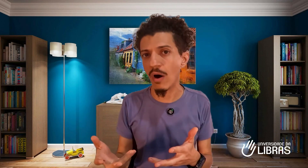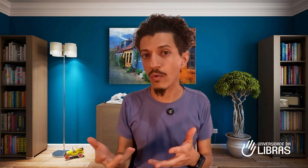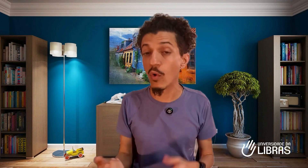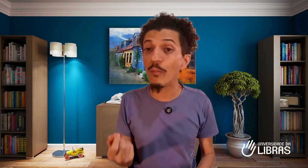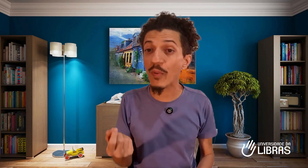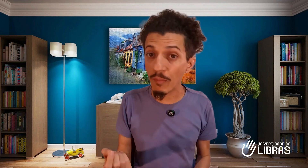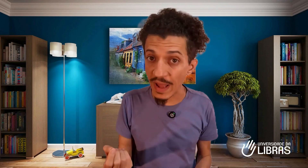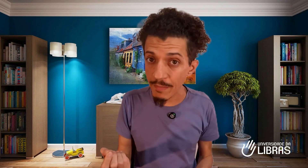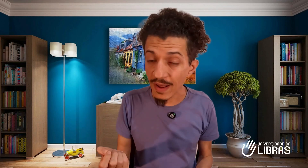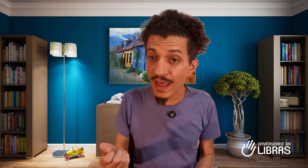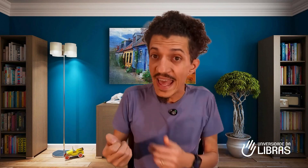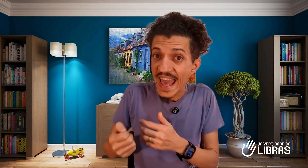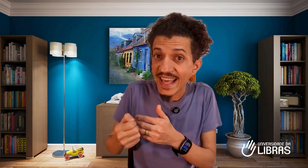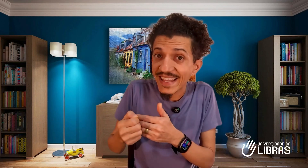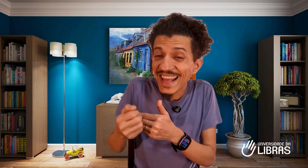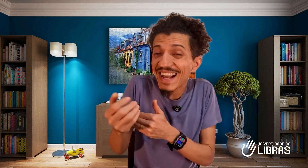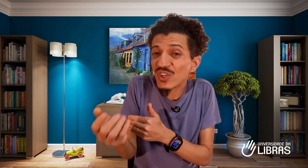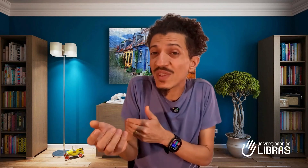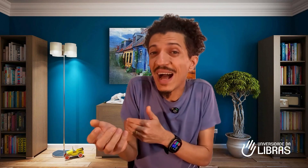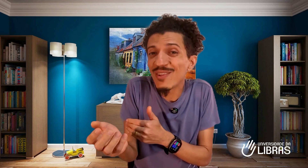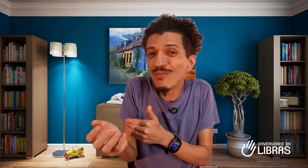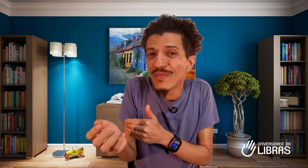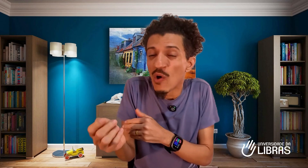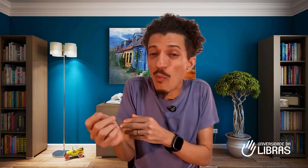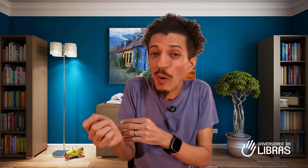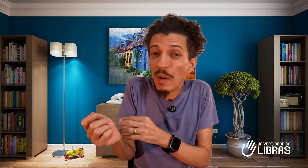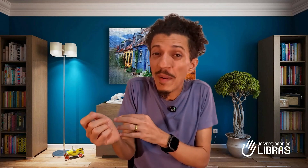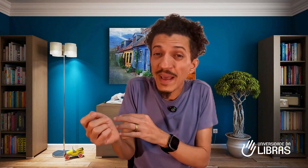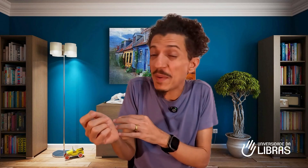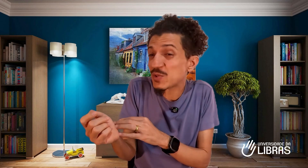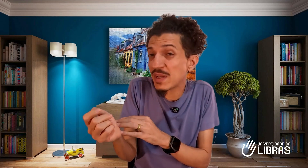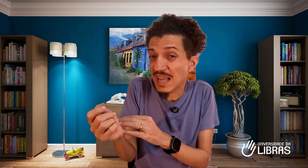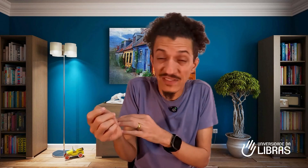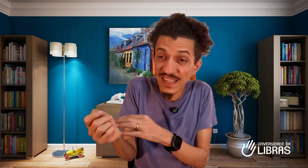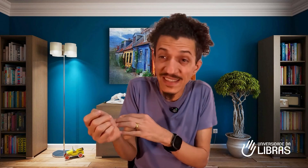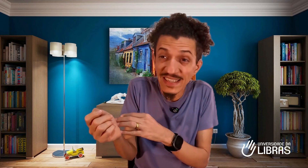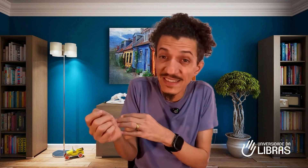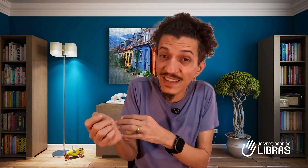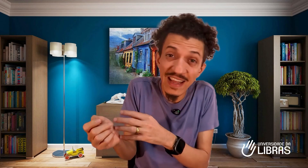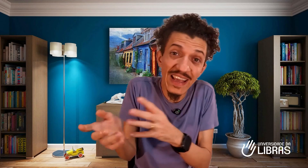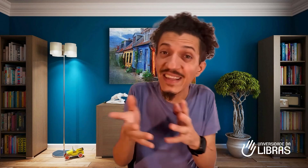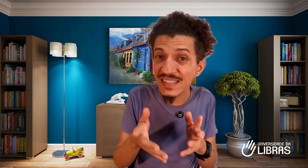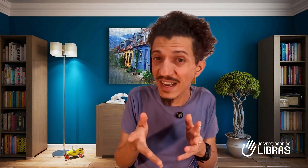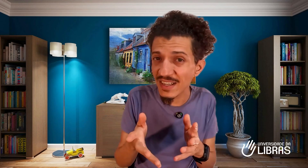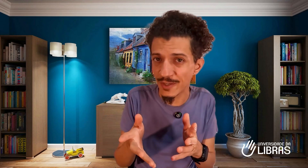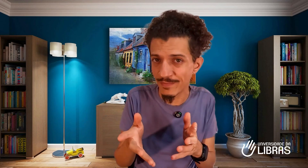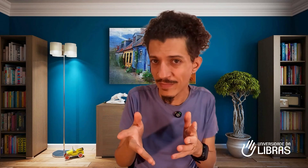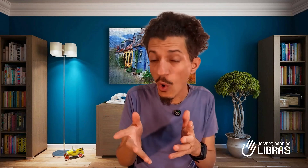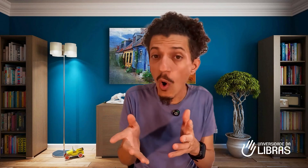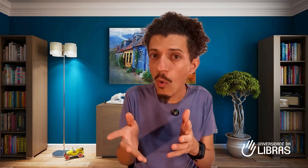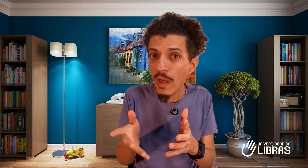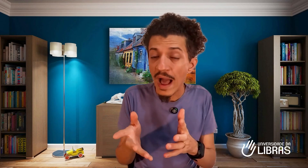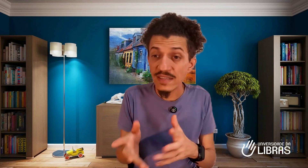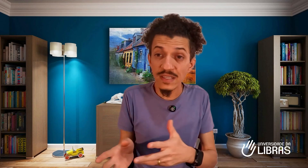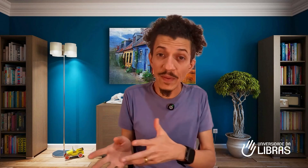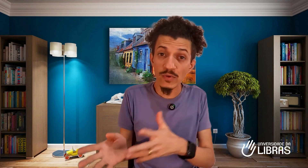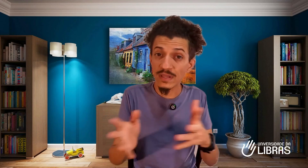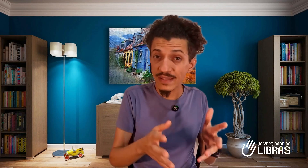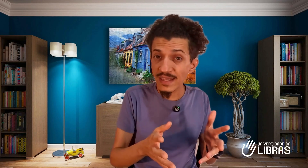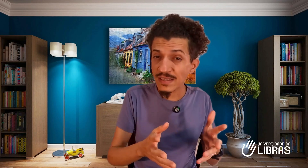O problema é que está encaixotado. O problema é que a pessoa, às vezes quem está ensinando ali é iniciante. Ou, às vezes a pessoa está até iniciando, mas